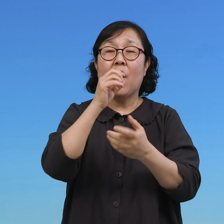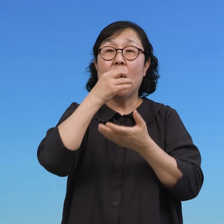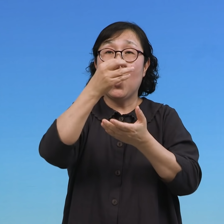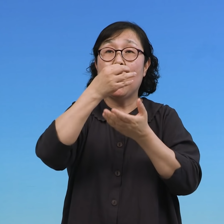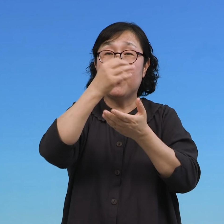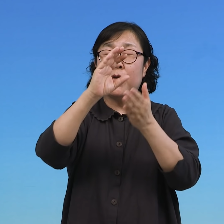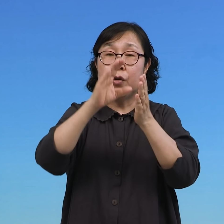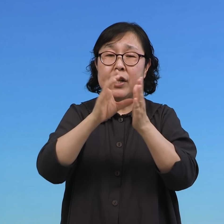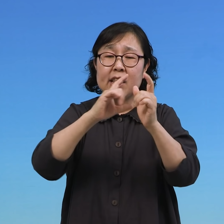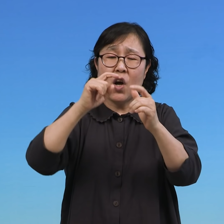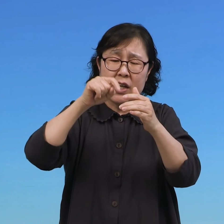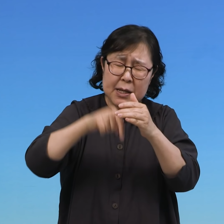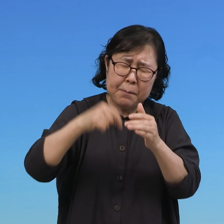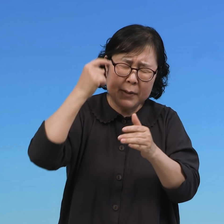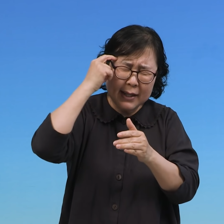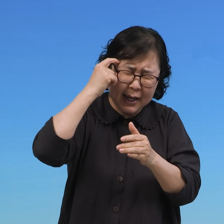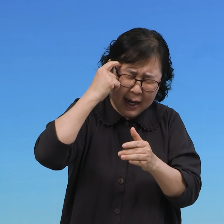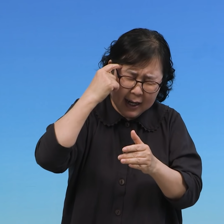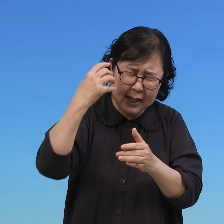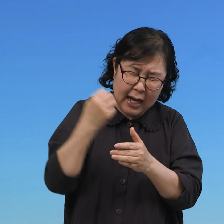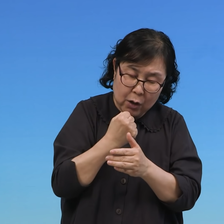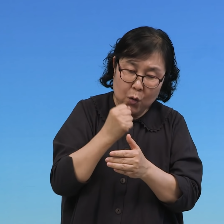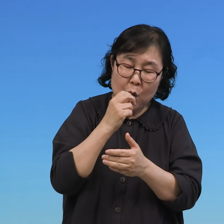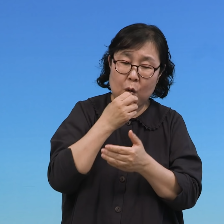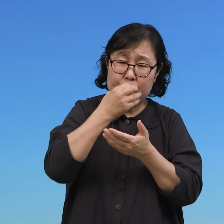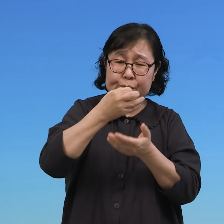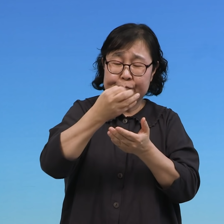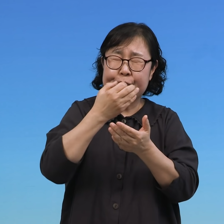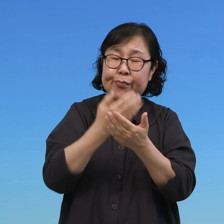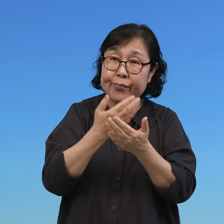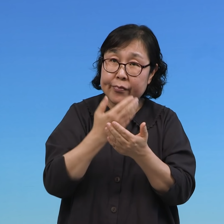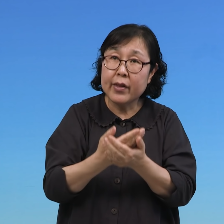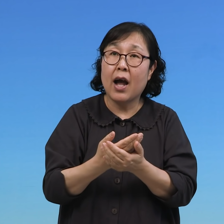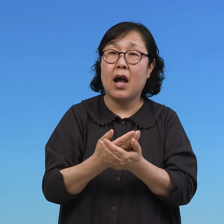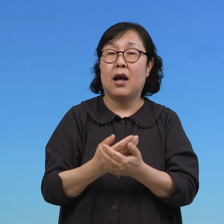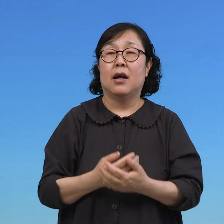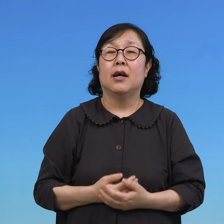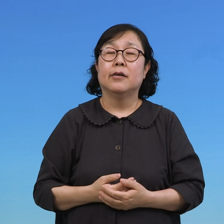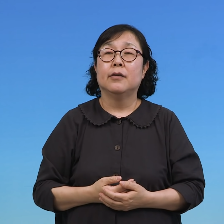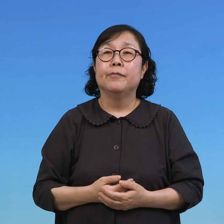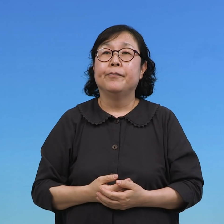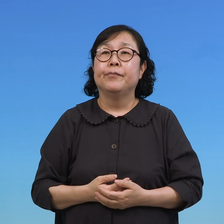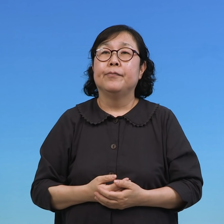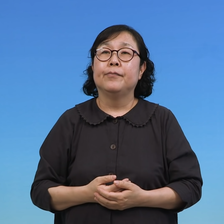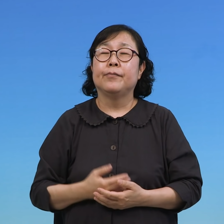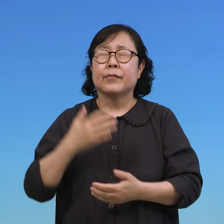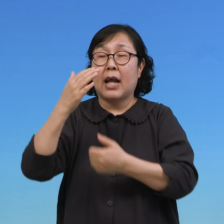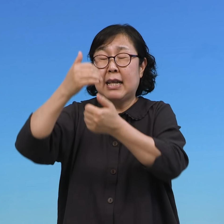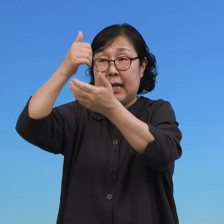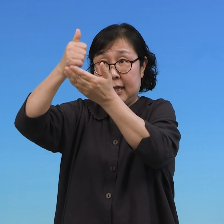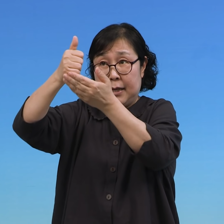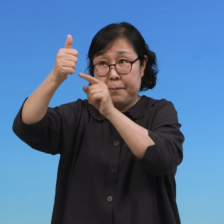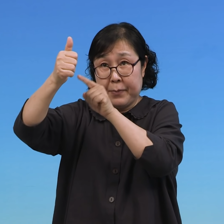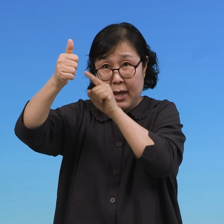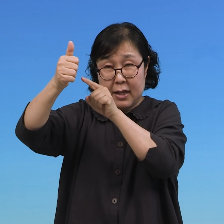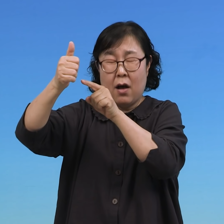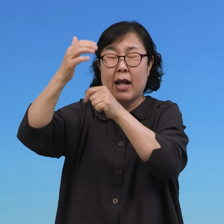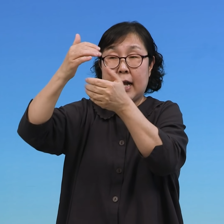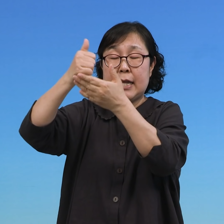한 번 더 부를 때 조금 더 깊이 생각하고 부르시면 좋겠습니다. 여러분, 하나님이요, 하나님